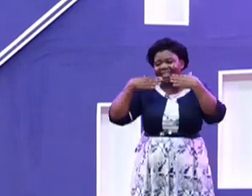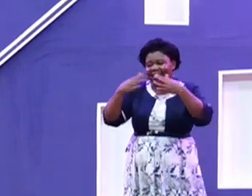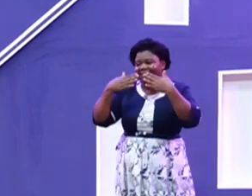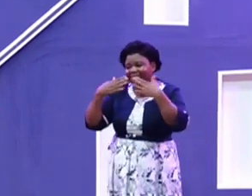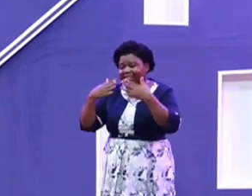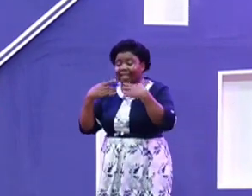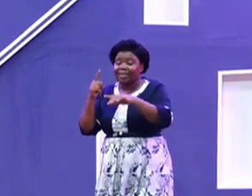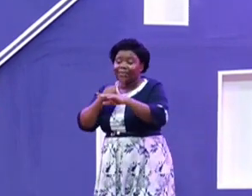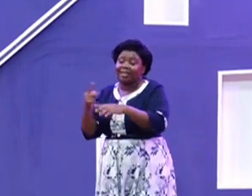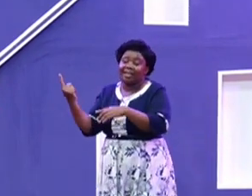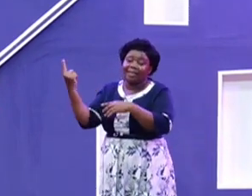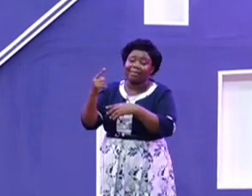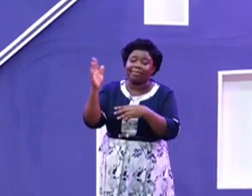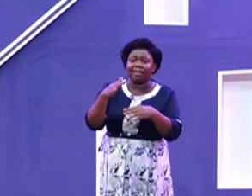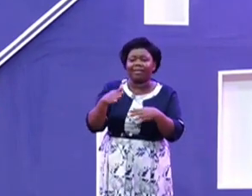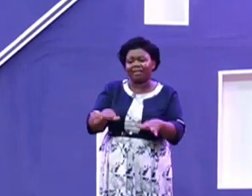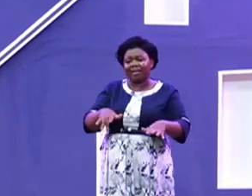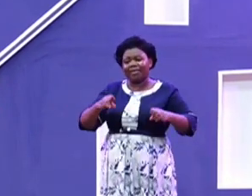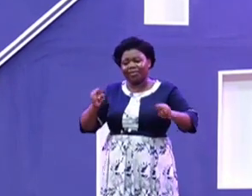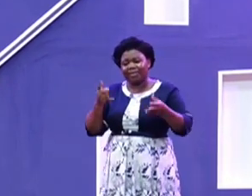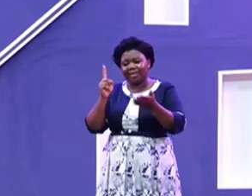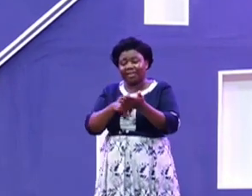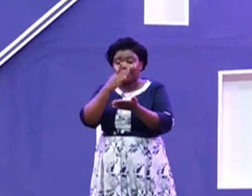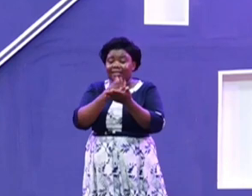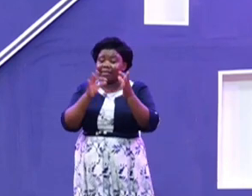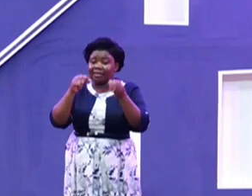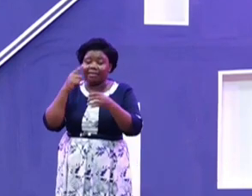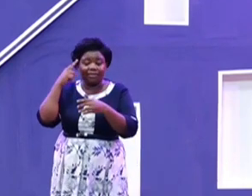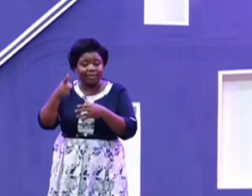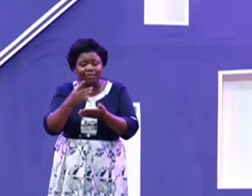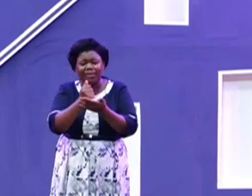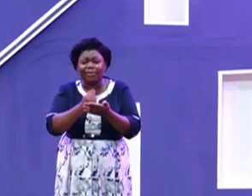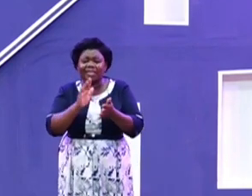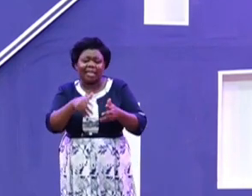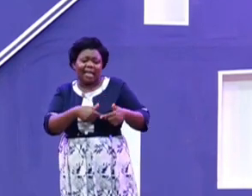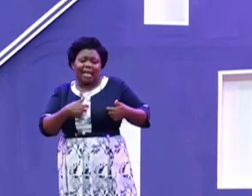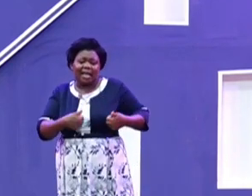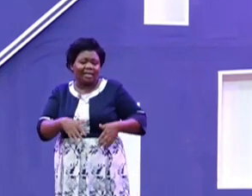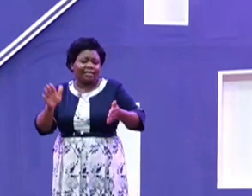Era buli lwenzirayo neekubiriza okubaako nekyetwala kuba balina omutima ogusiima.